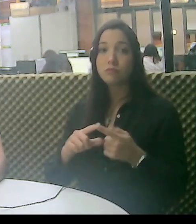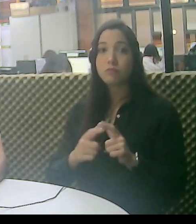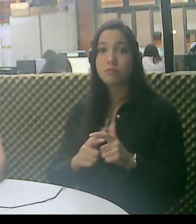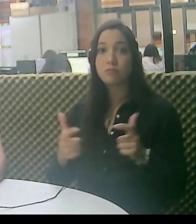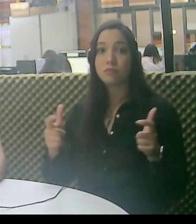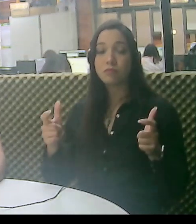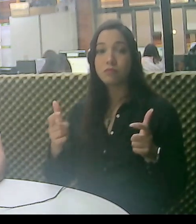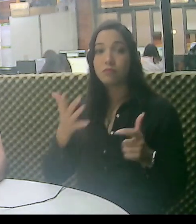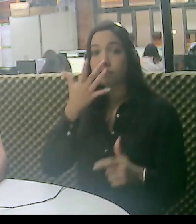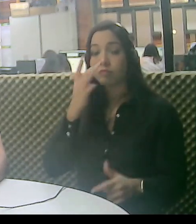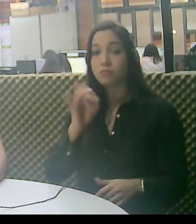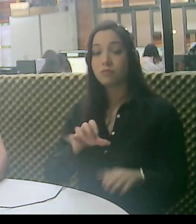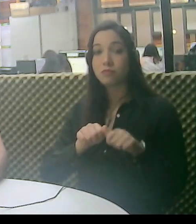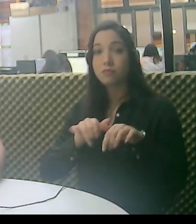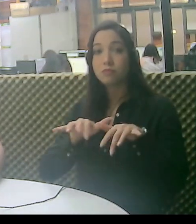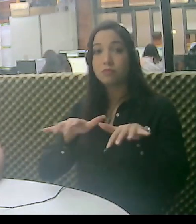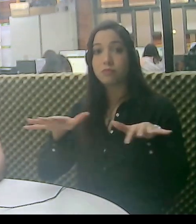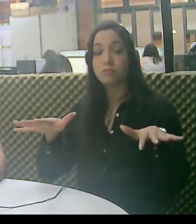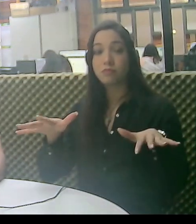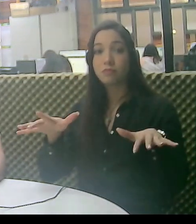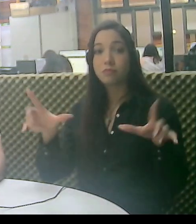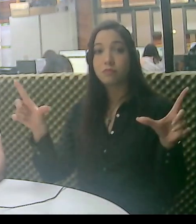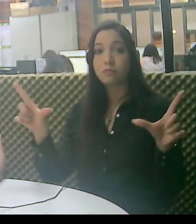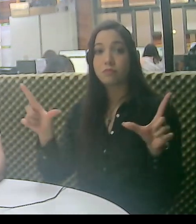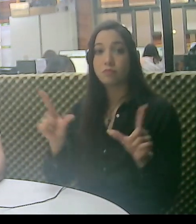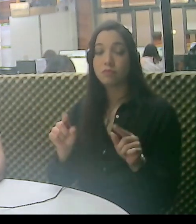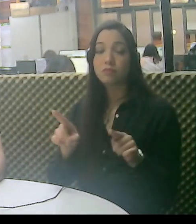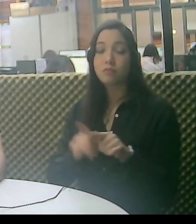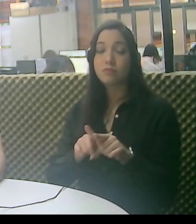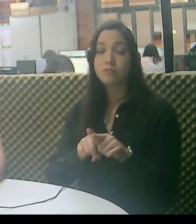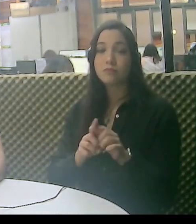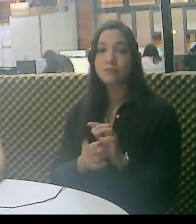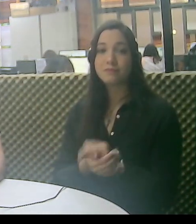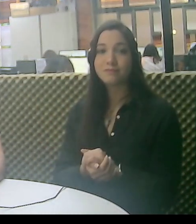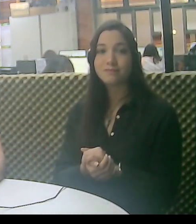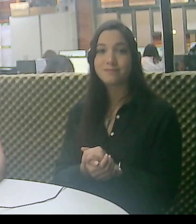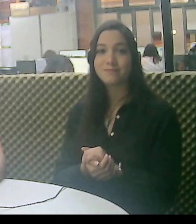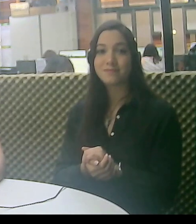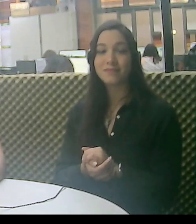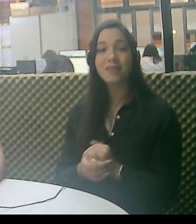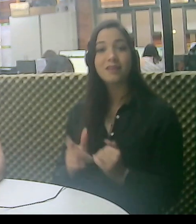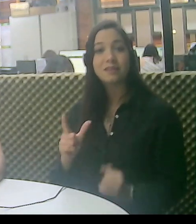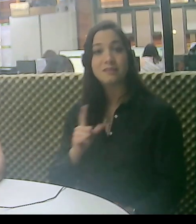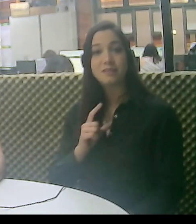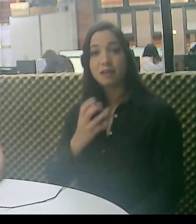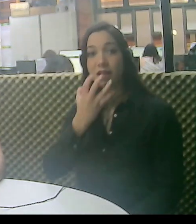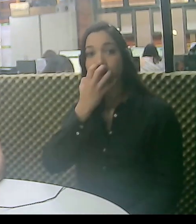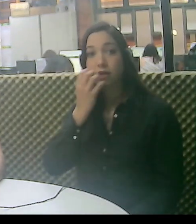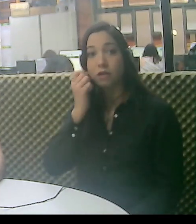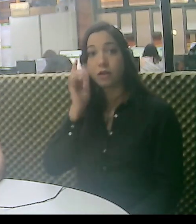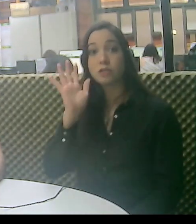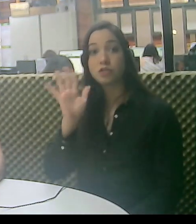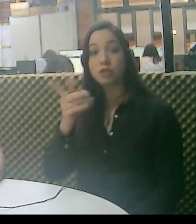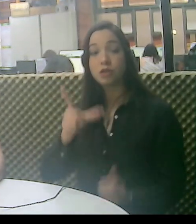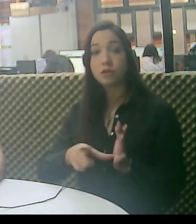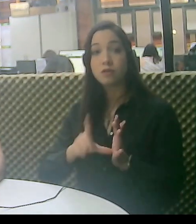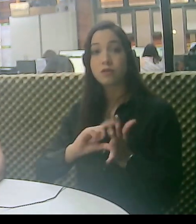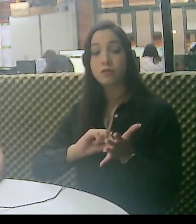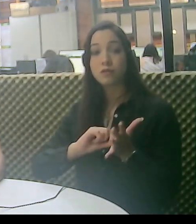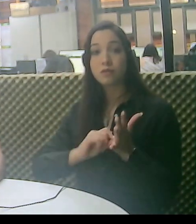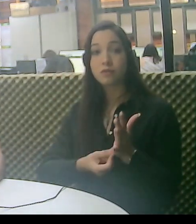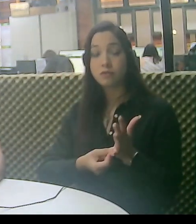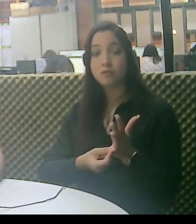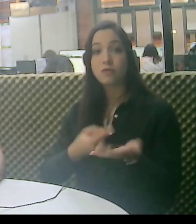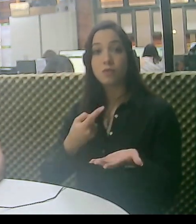de animais abandonados acaba inferindo doenças também. O serviço é realizado em animais já cadastrados previamente.